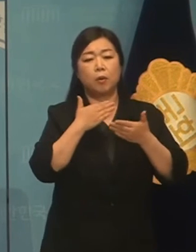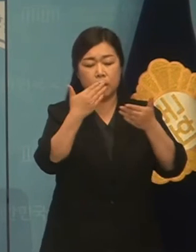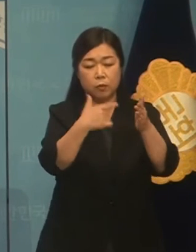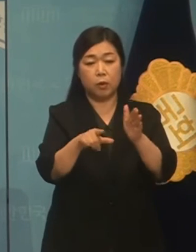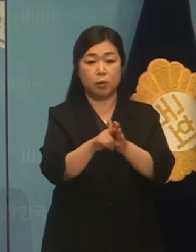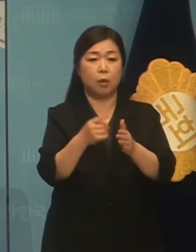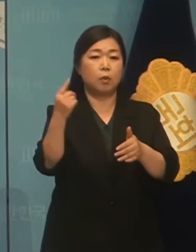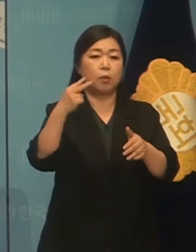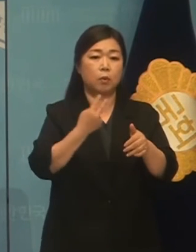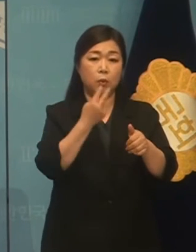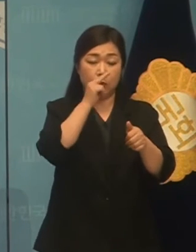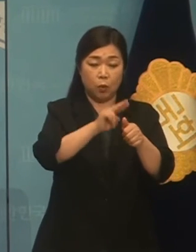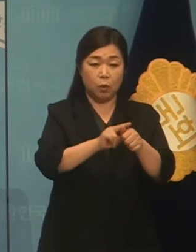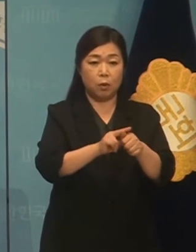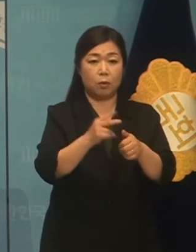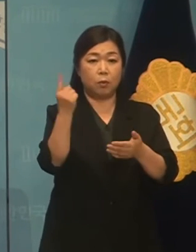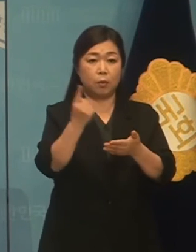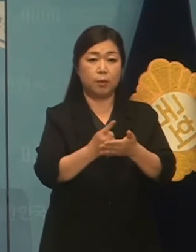위해서 도전합니다.